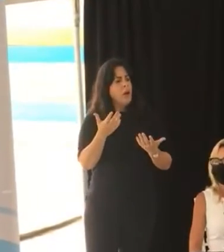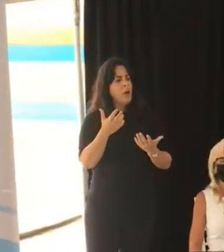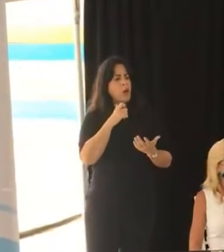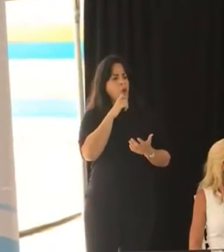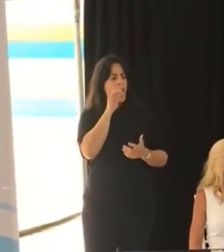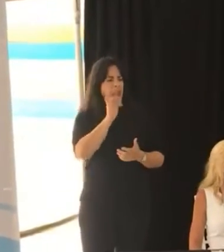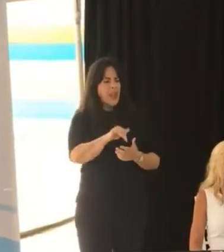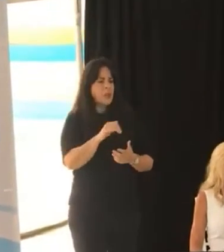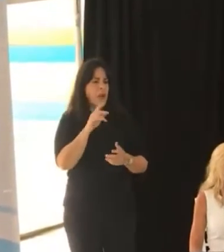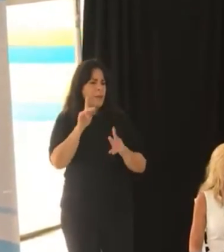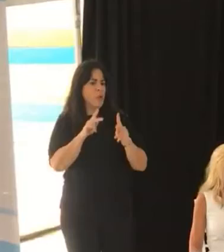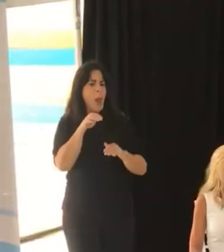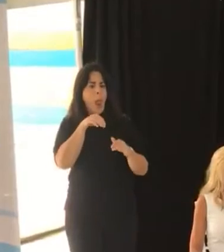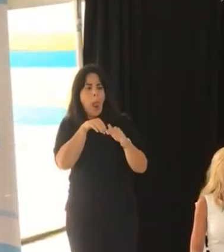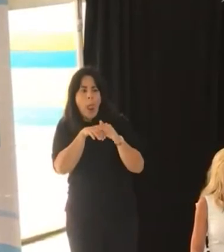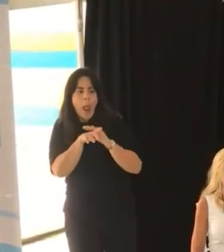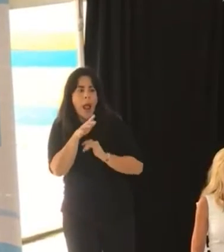turno?